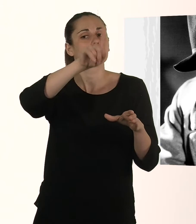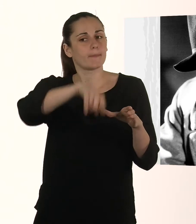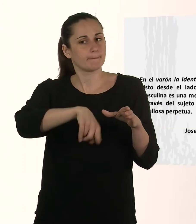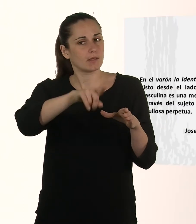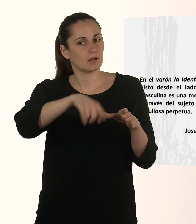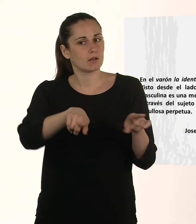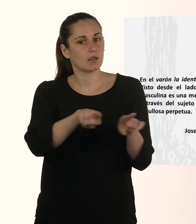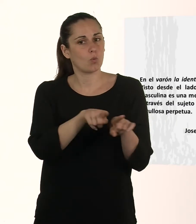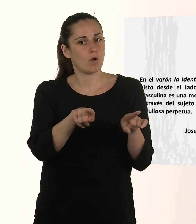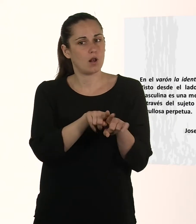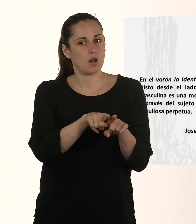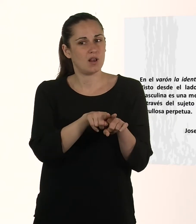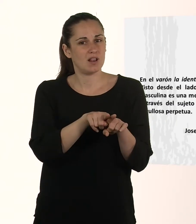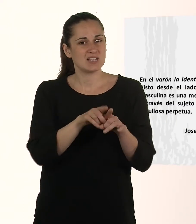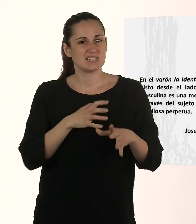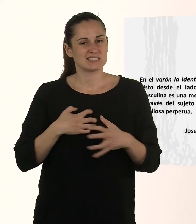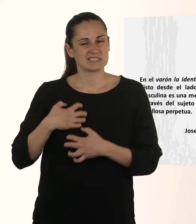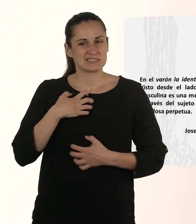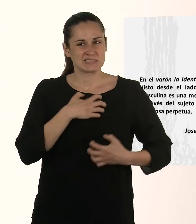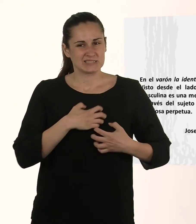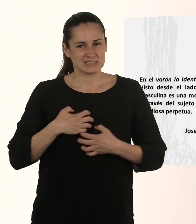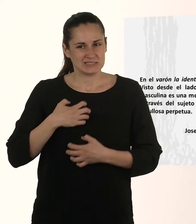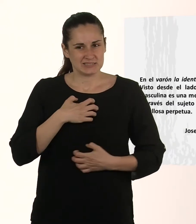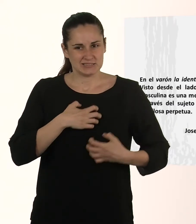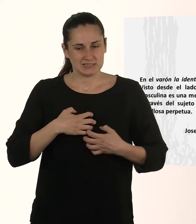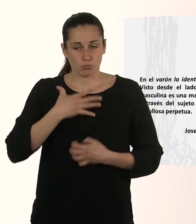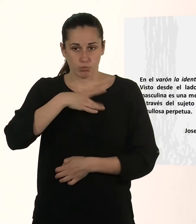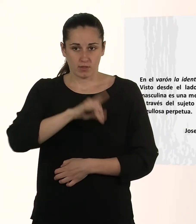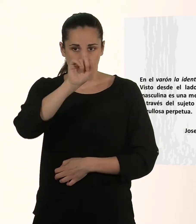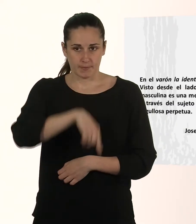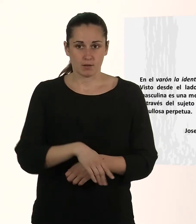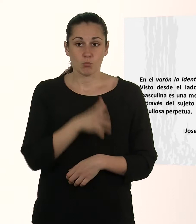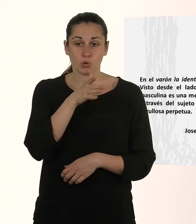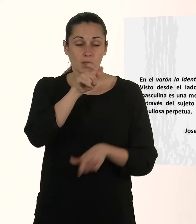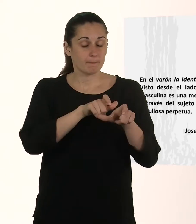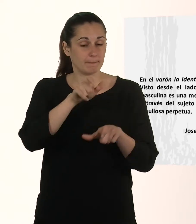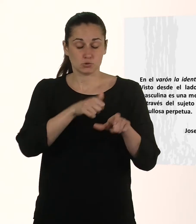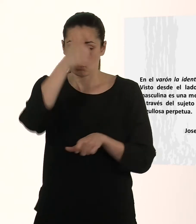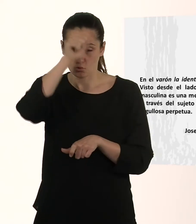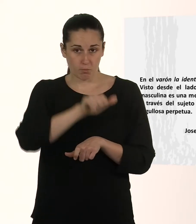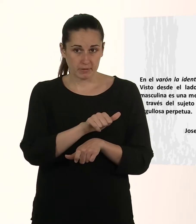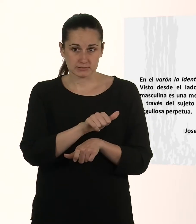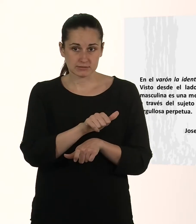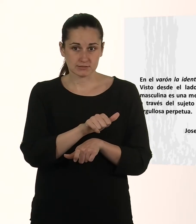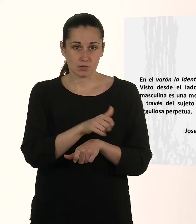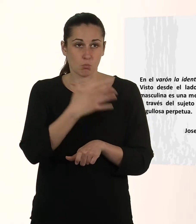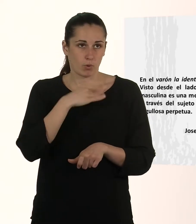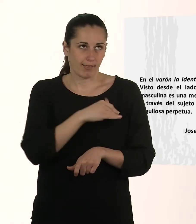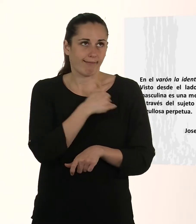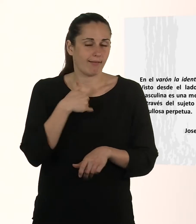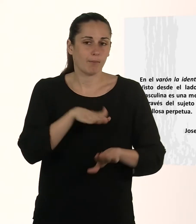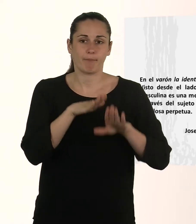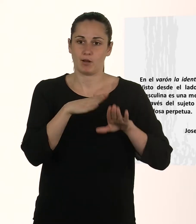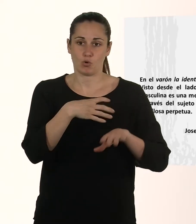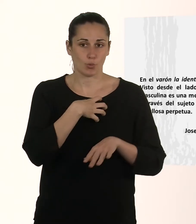como angustia. ¿Por qué? Porque ningún hombre, ningún varón, por mucho que lo quiera,